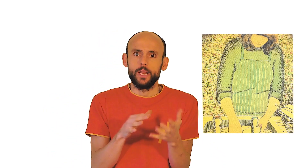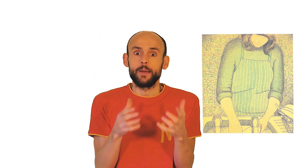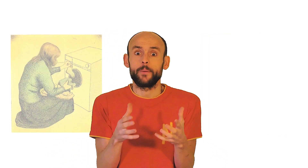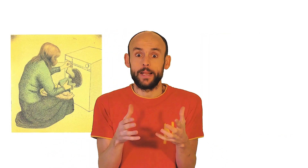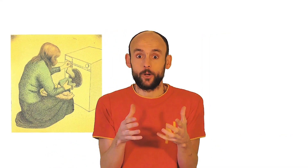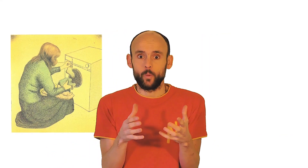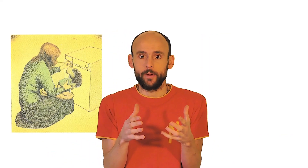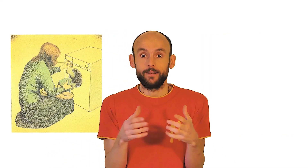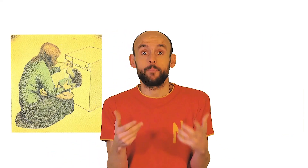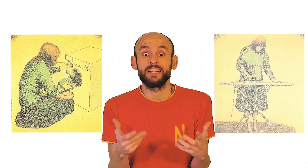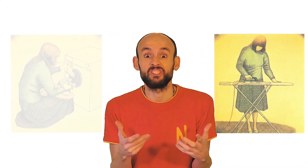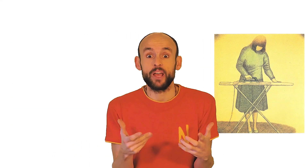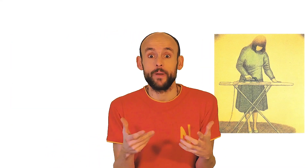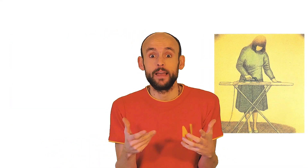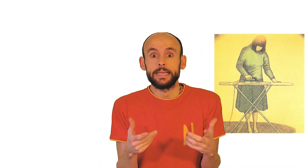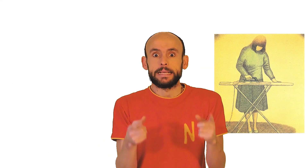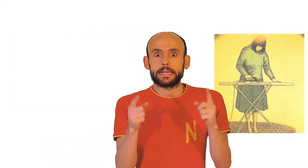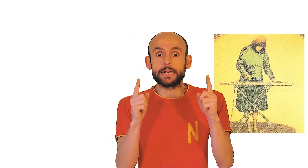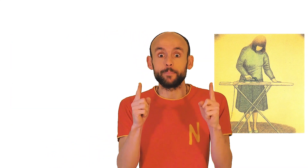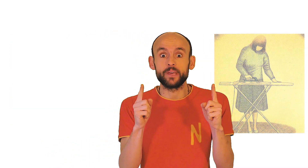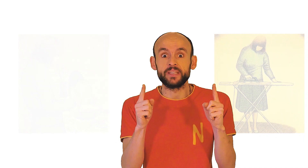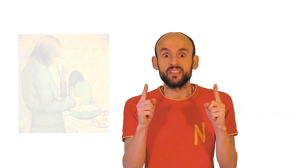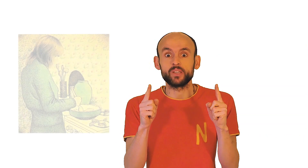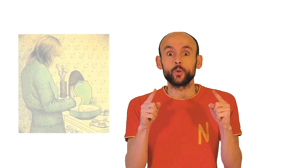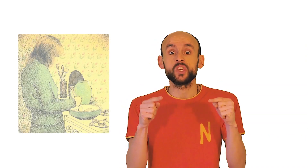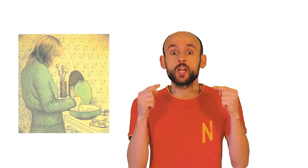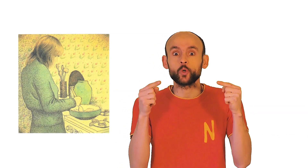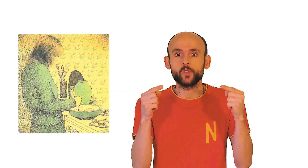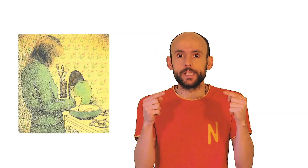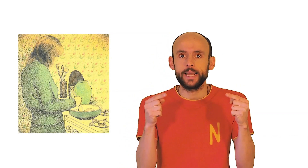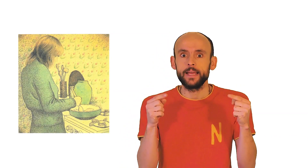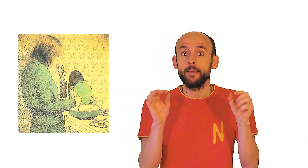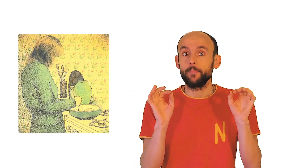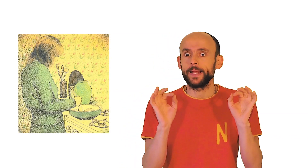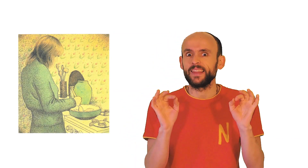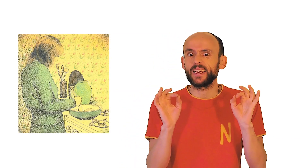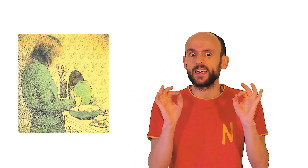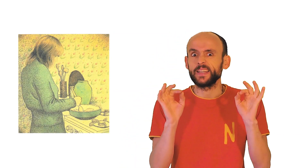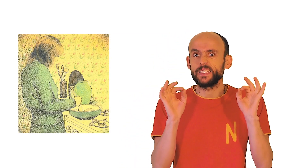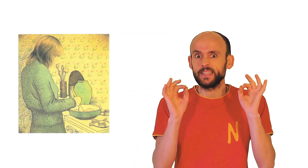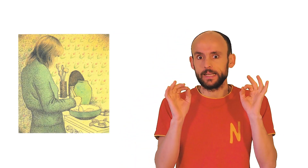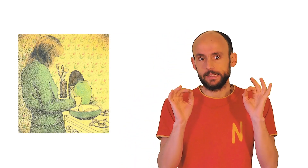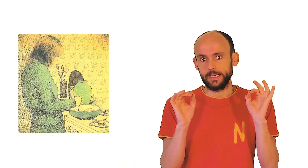lavaba la ropa, la planchaba y rápidamente se ponía a cocinar para dejar lista la cena.